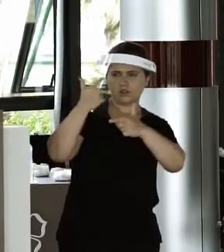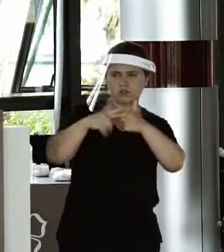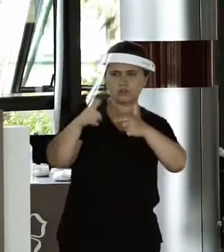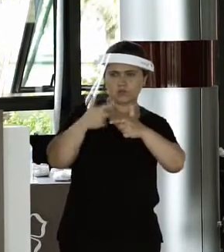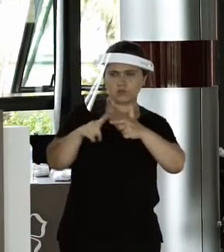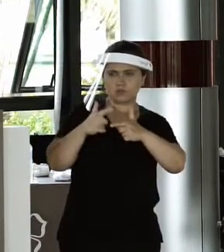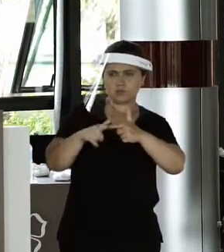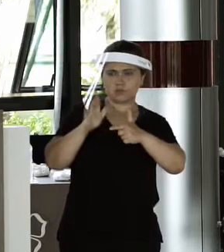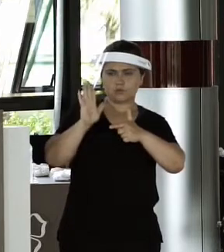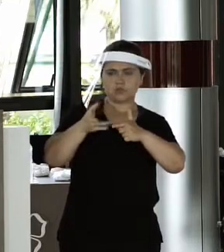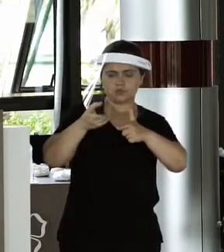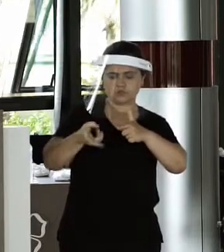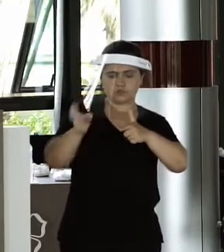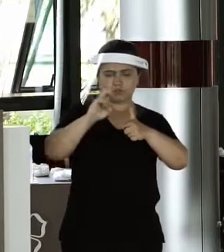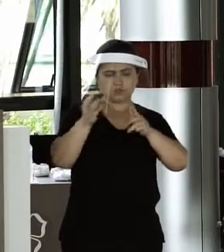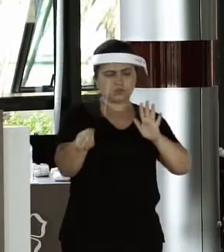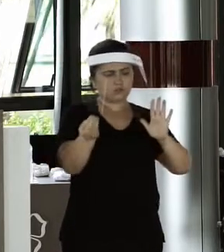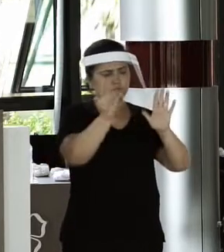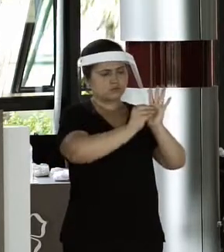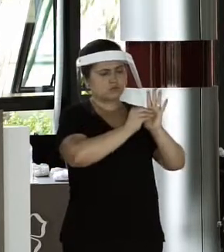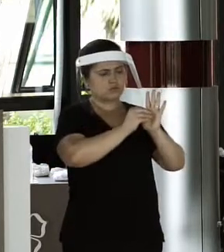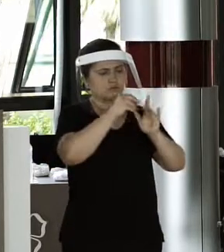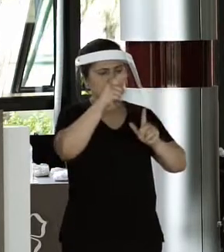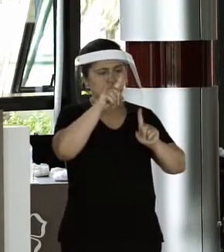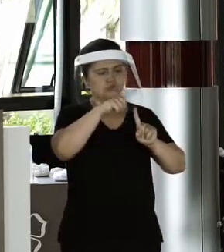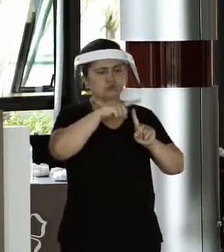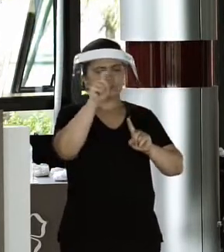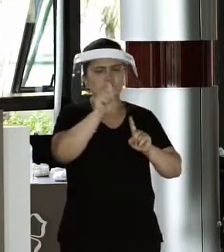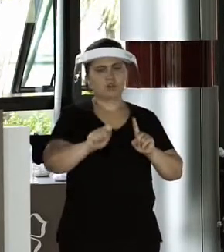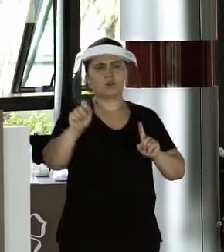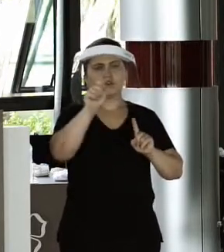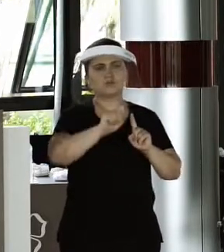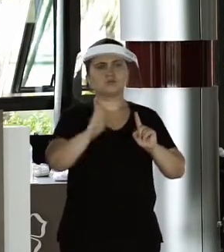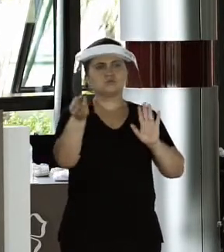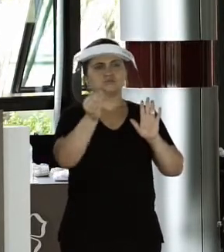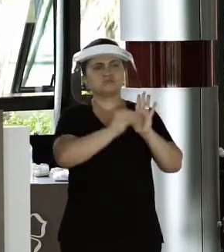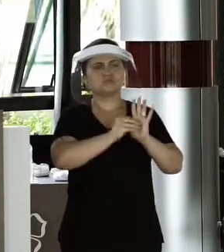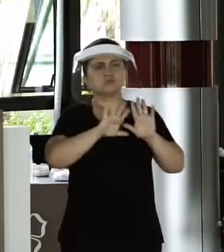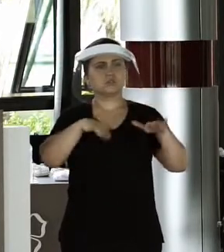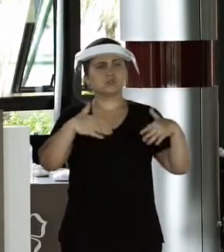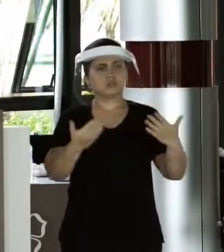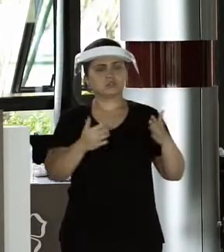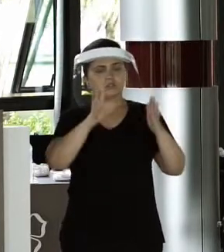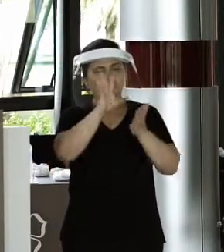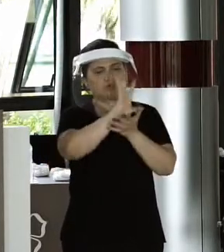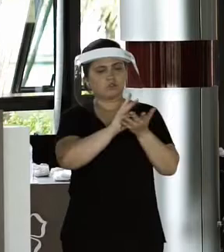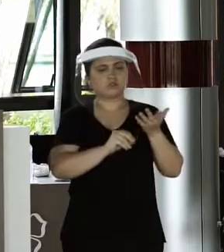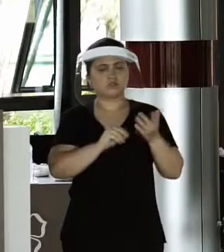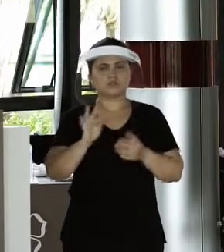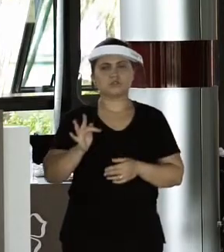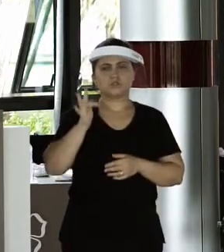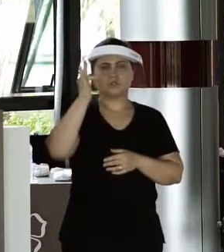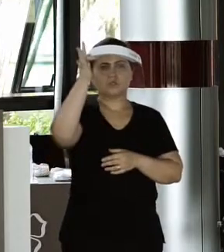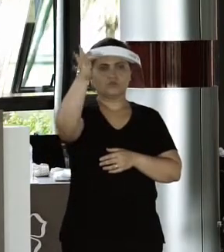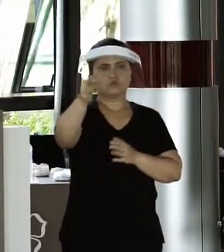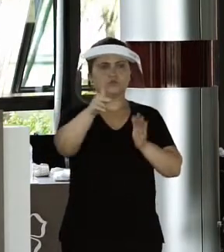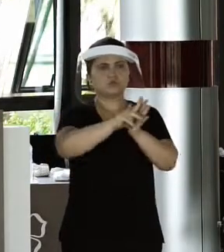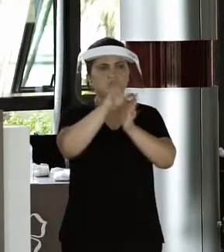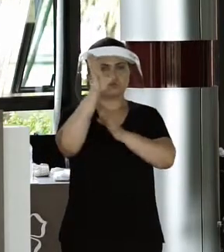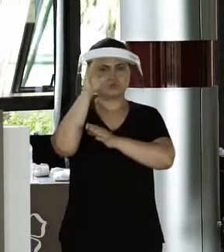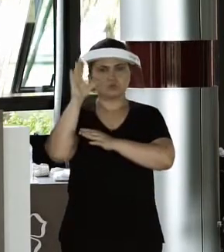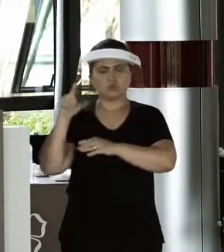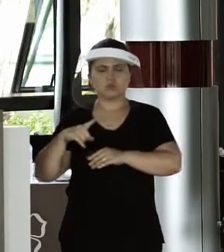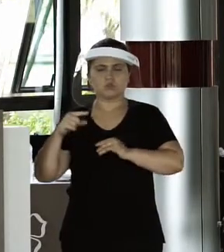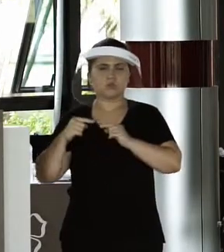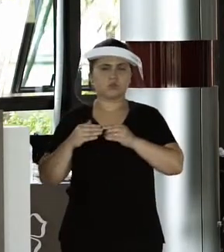problema, ele já classifica aquele problema de maneira automática. Então esse é o futuro das inspeções. É o que a gente tem de